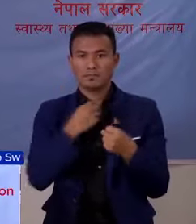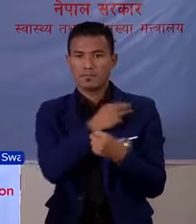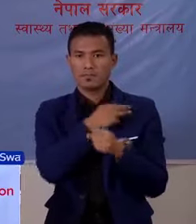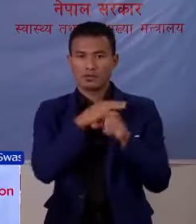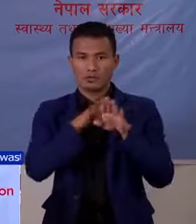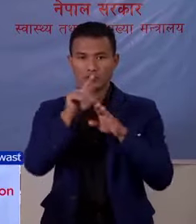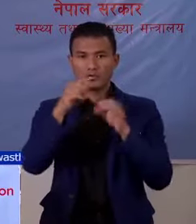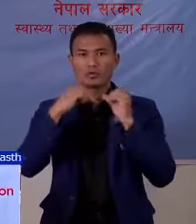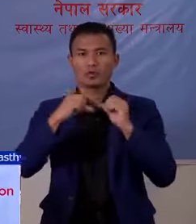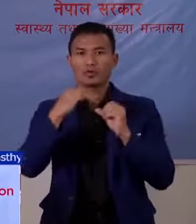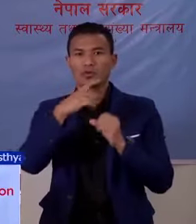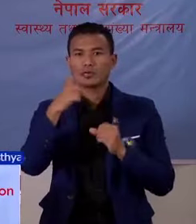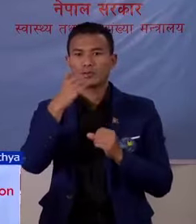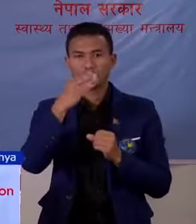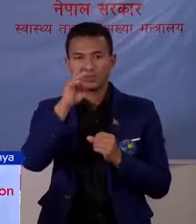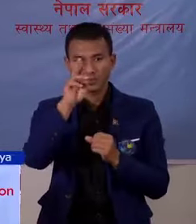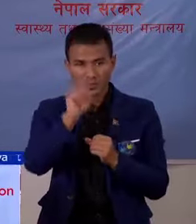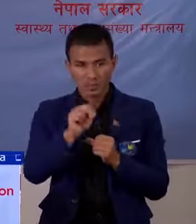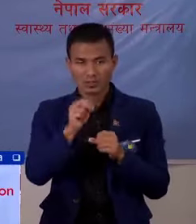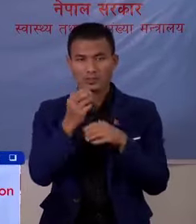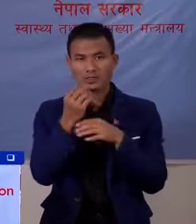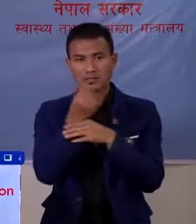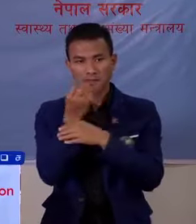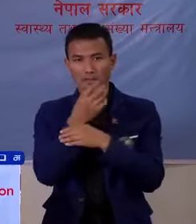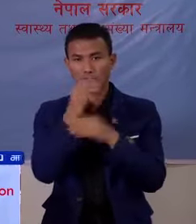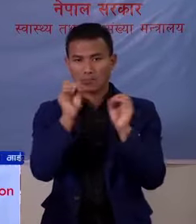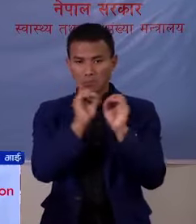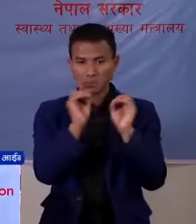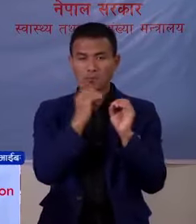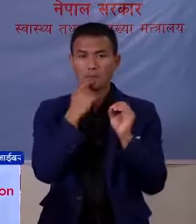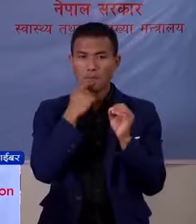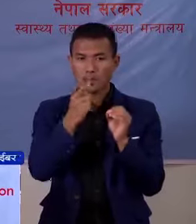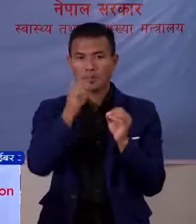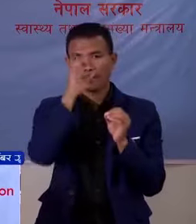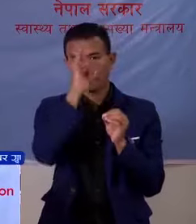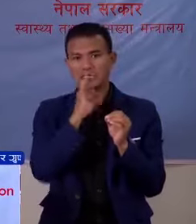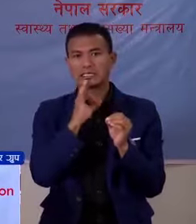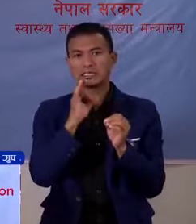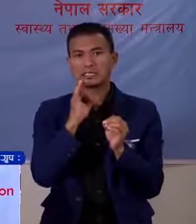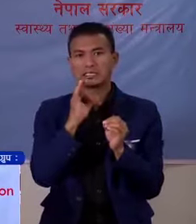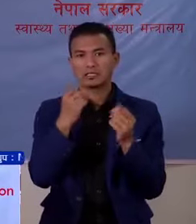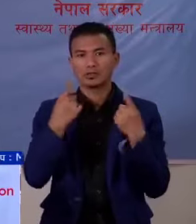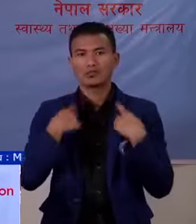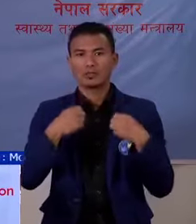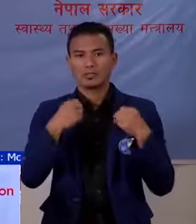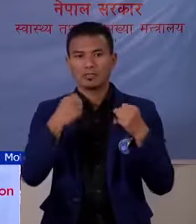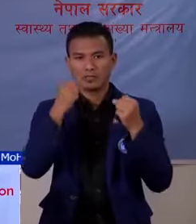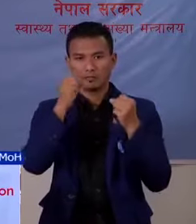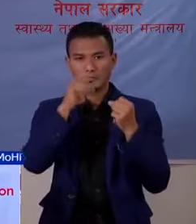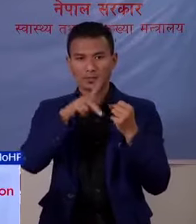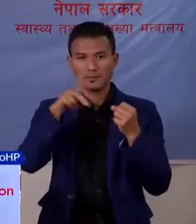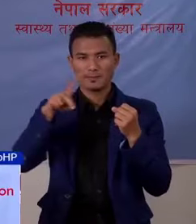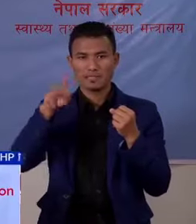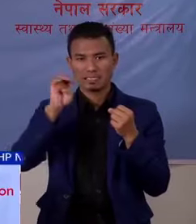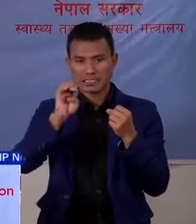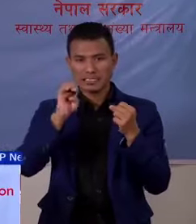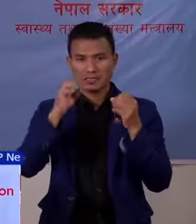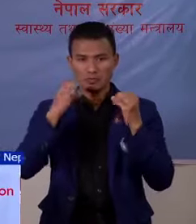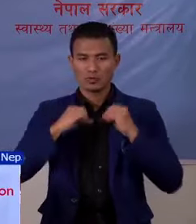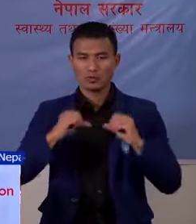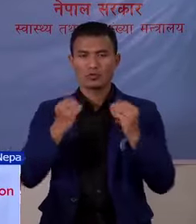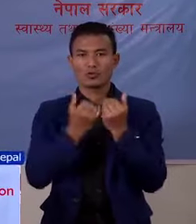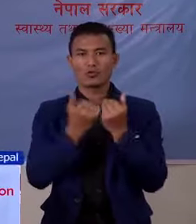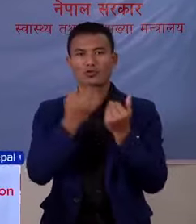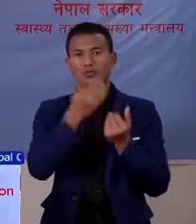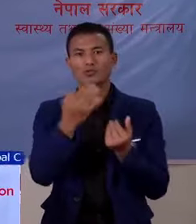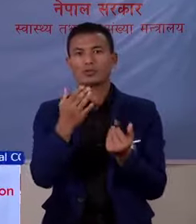निम्ति हुनुपर्दछ र अत्यन्त आवश्यक नभएसम्म विशेष स्वास्थ्य कवच अथवा पिपिईको प्रयोग गर्नु